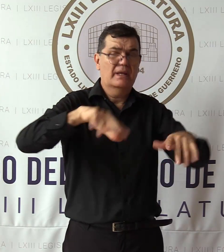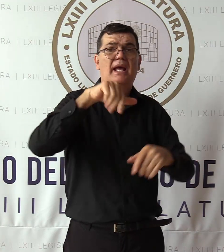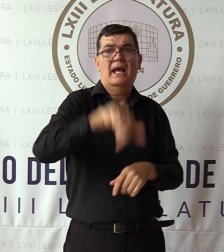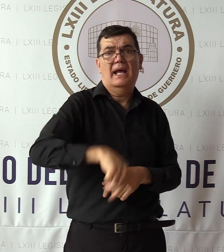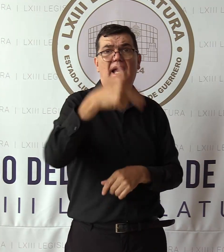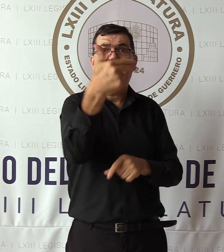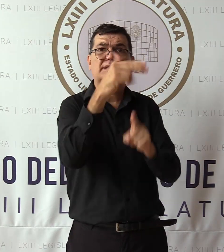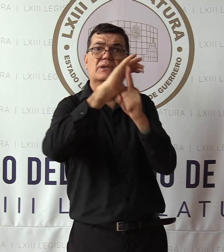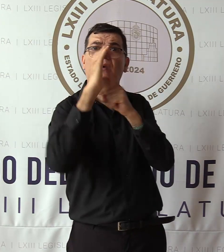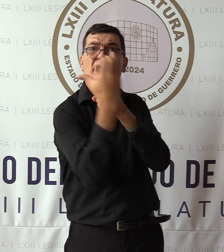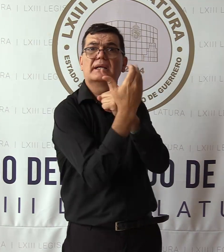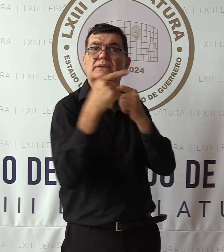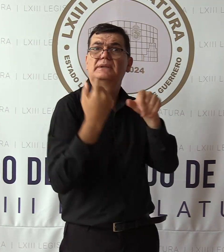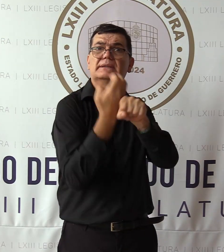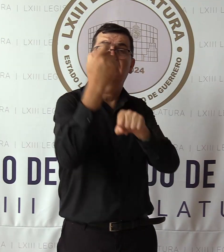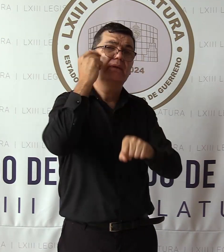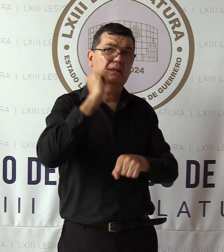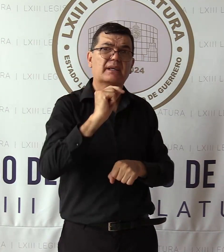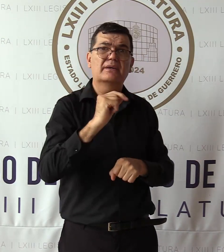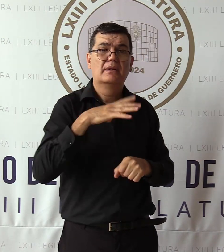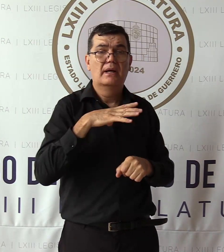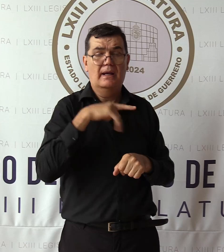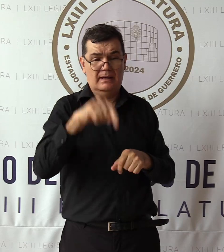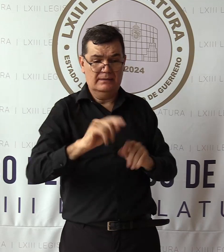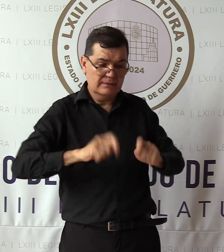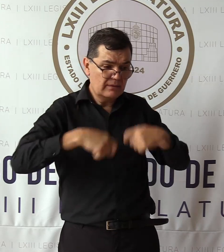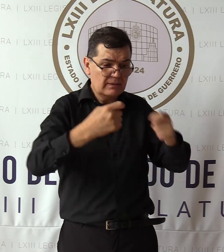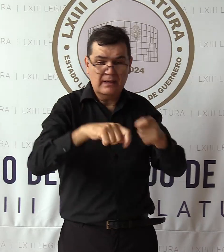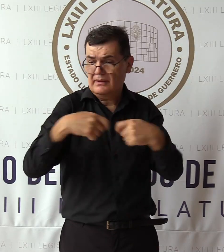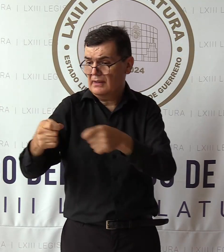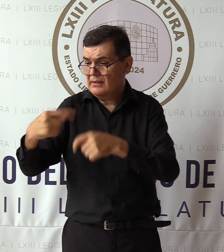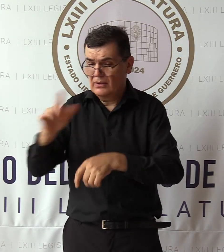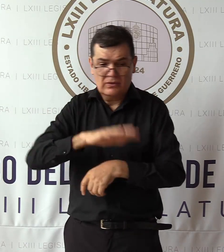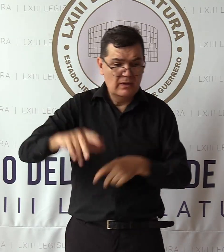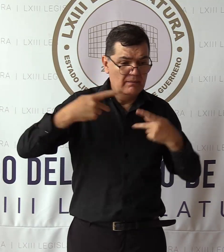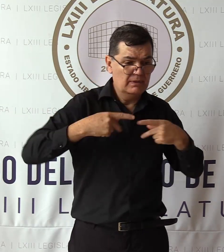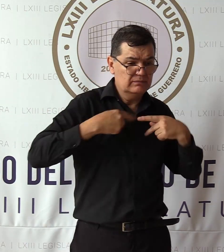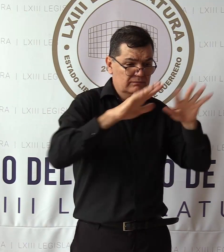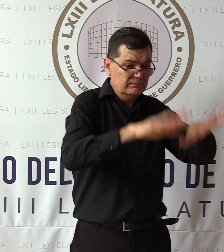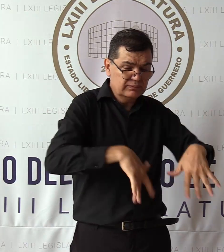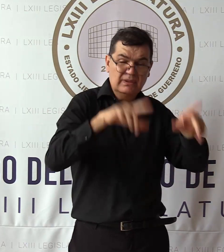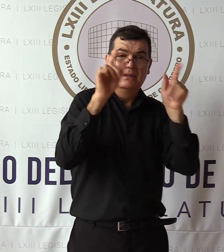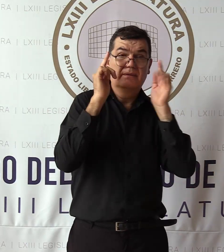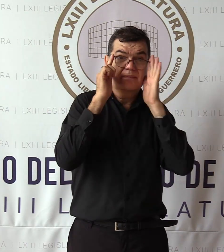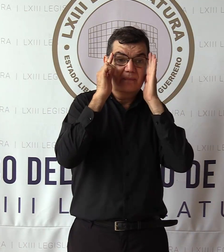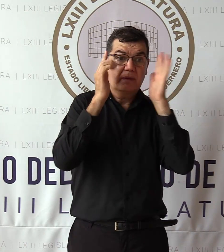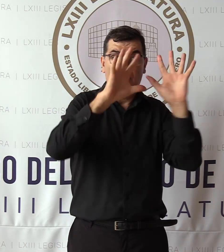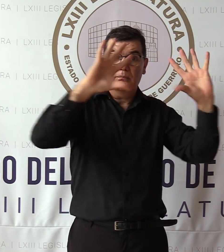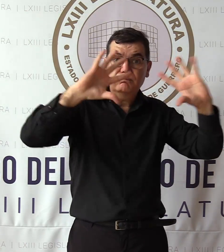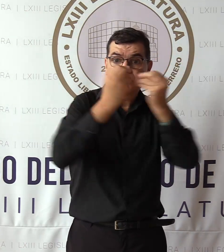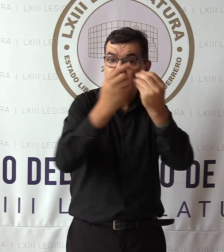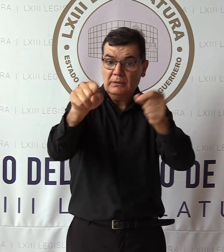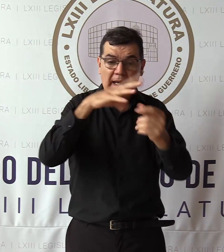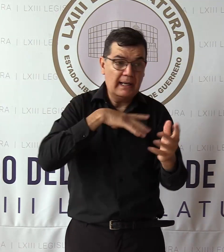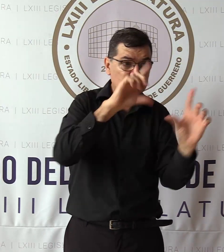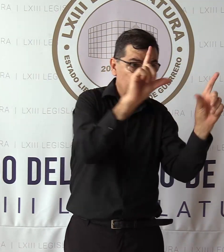del Estado de Guerrero, en donde se entregó a los parlamentaristas la síntesis de los hallazgos y propuestas recuperados a través de